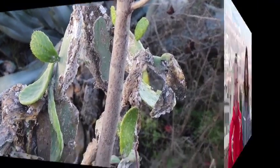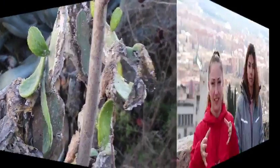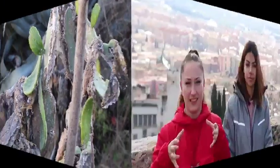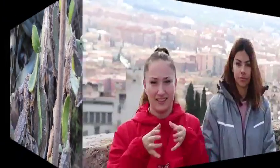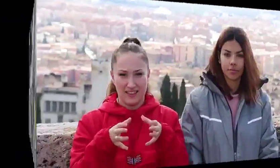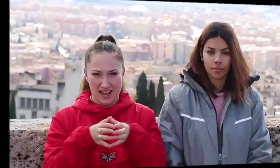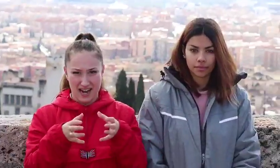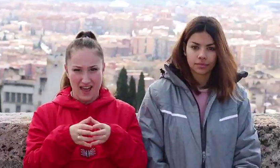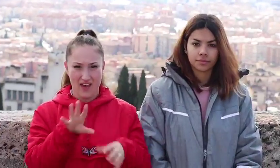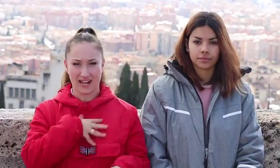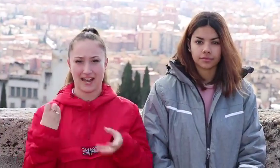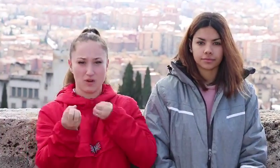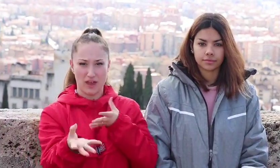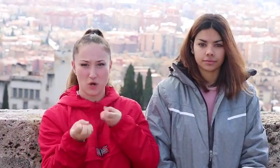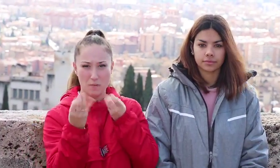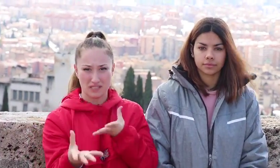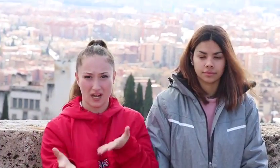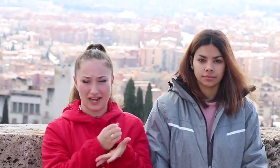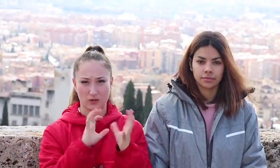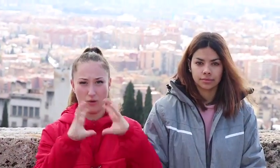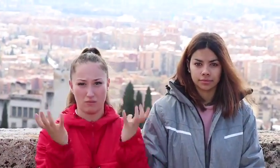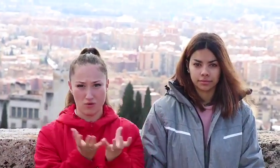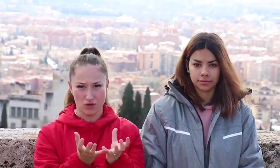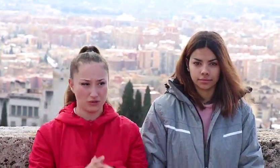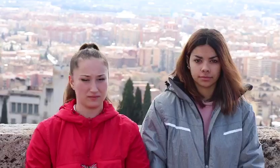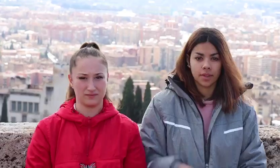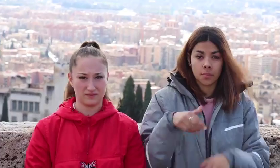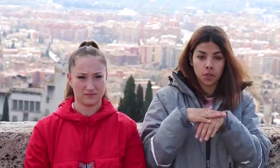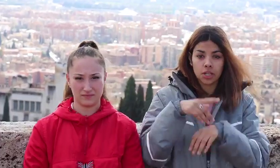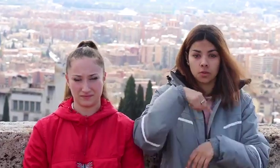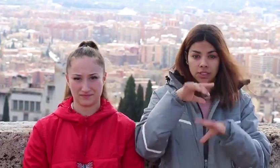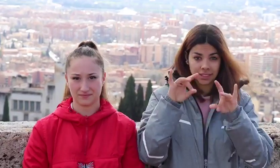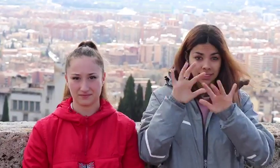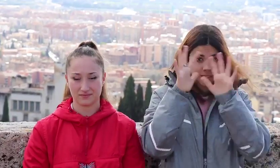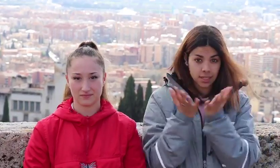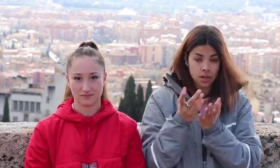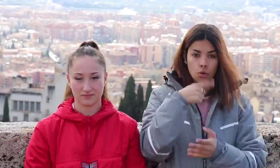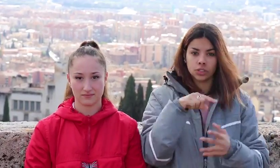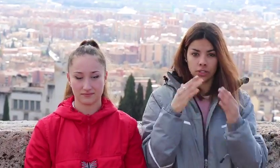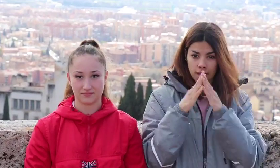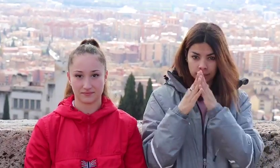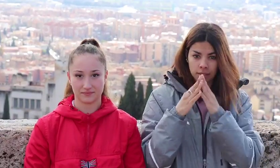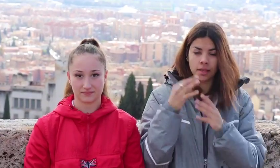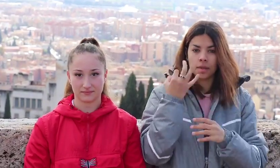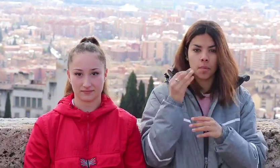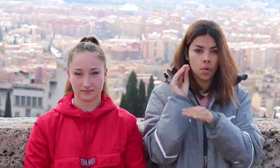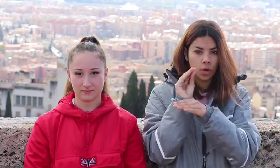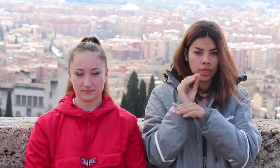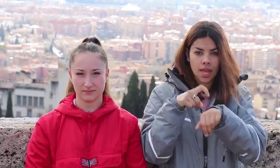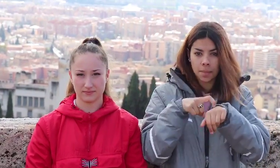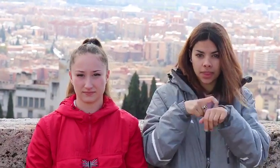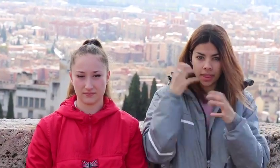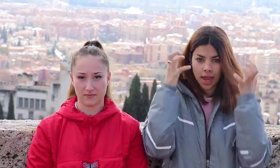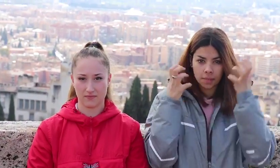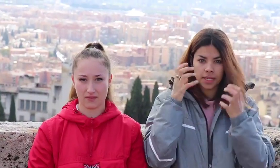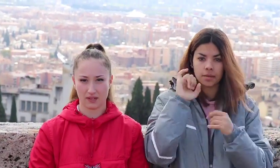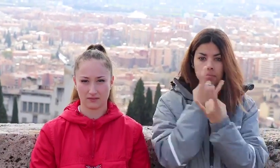En Granada queremos dar un mensaje a todo el mundo. Porque la tierra es nuestra casa y debemos cuidar a todas las especies animales vegetales,